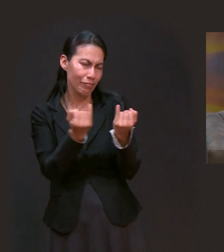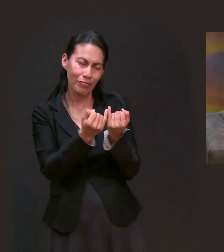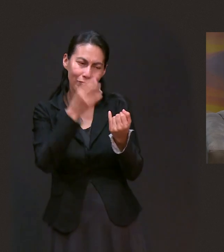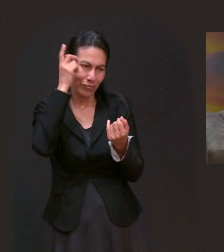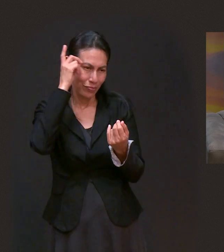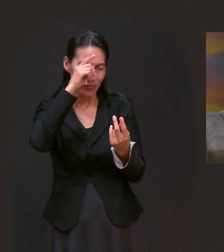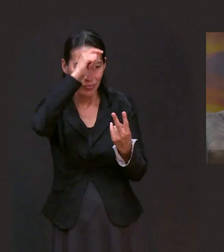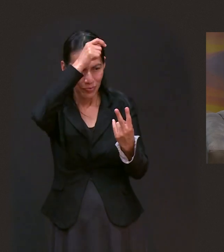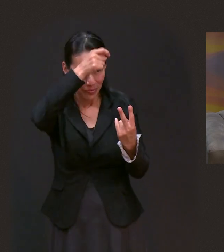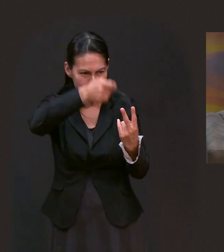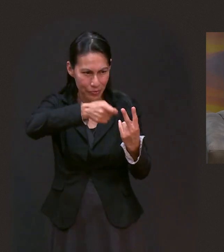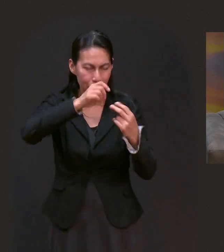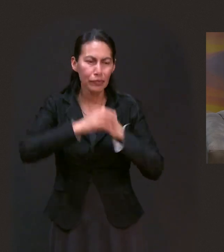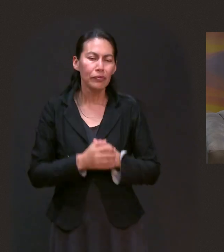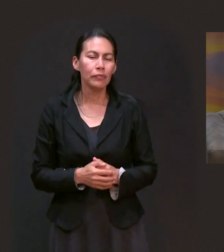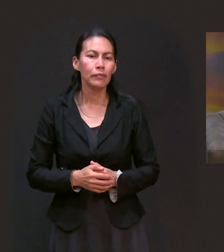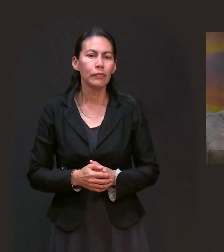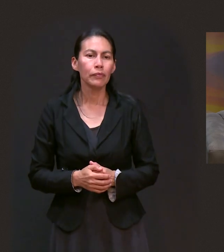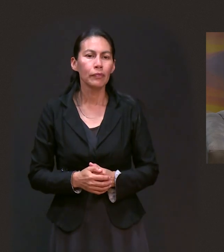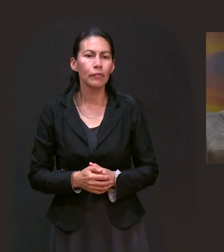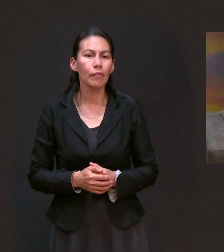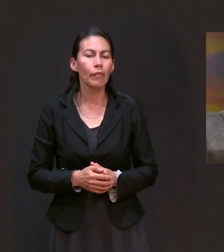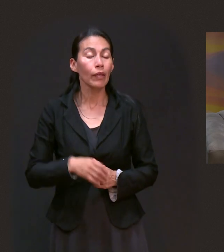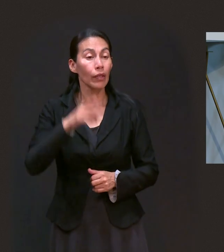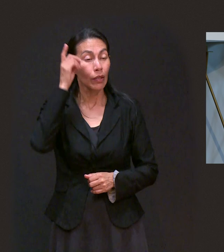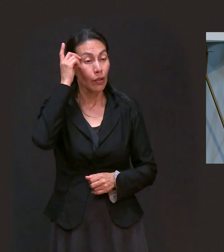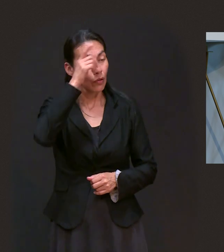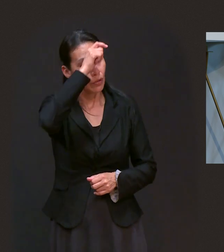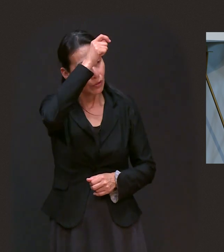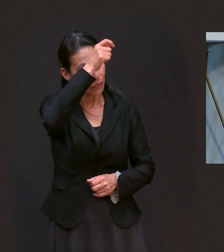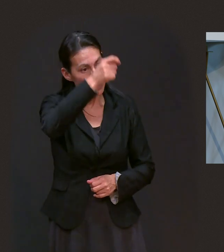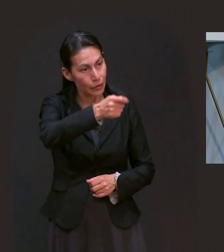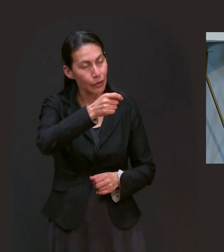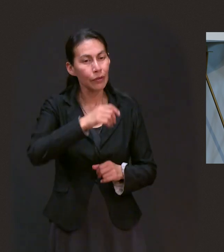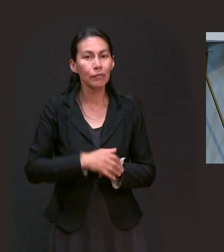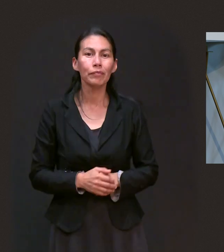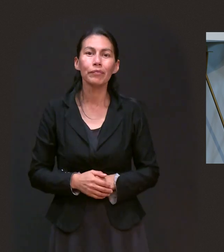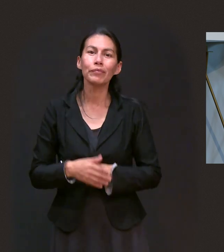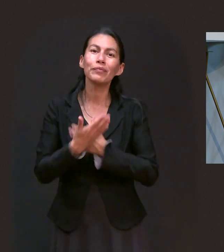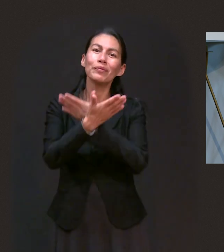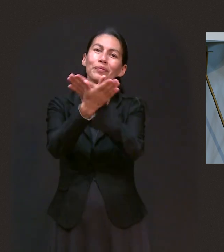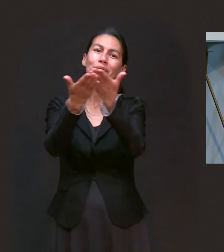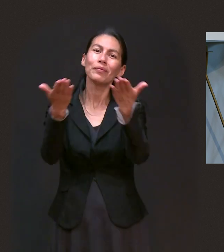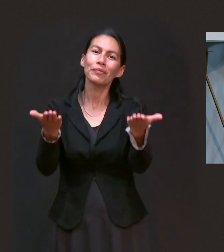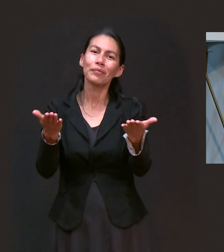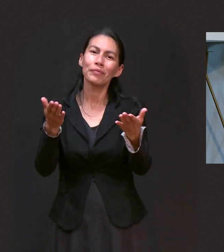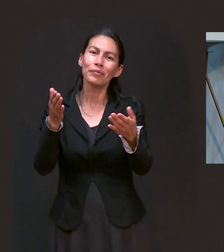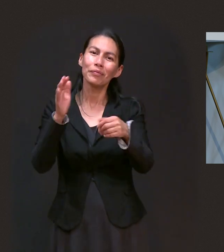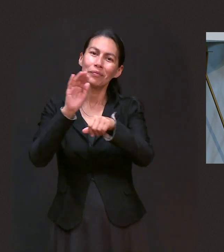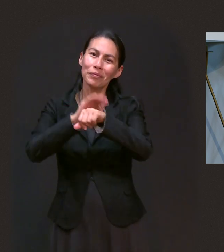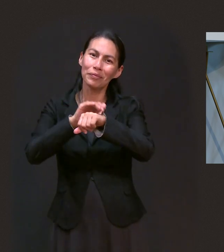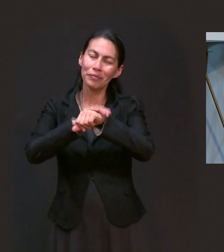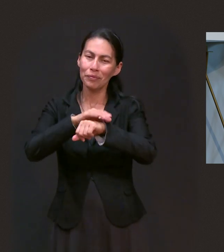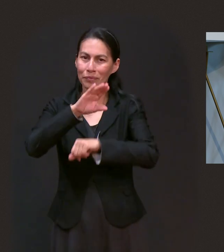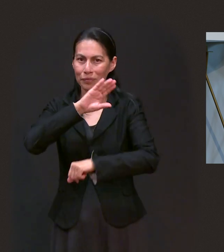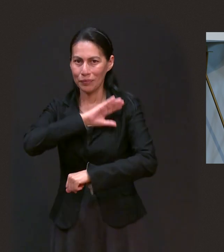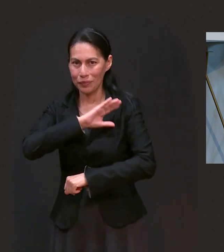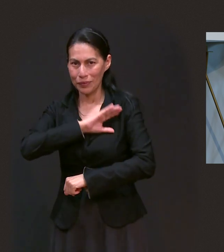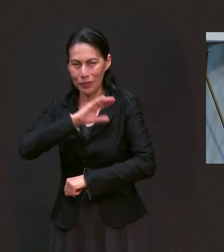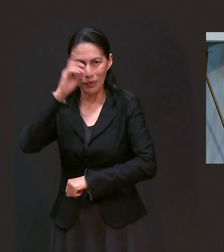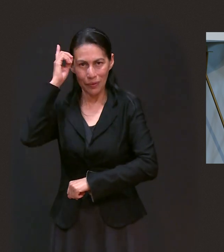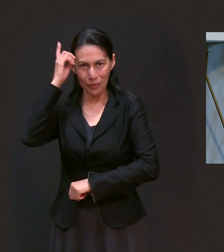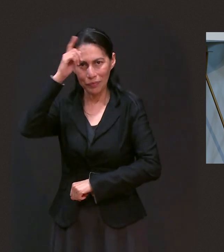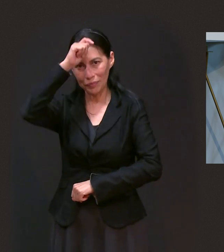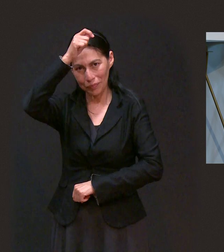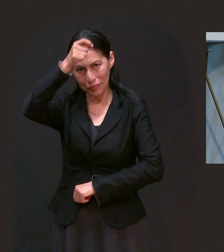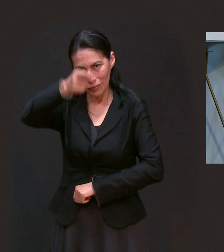dios les da pero sobre todo que la bendición de dios esté sobre ustedes y a ustedes